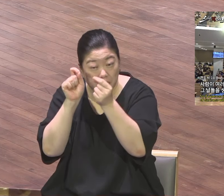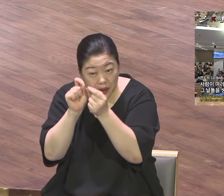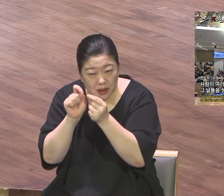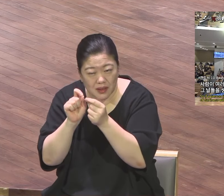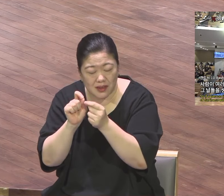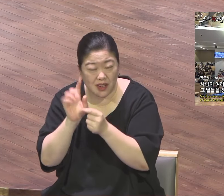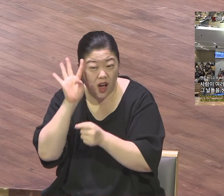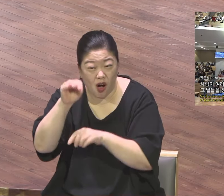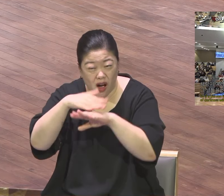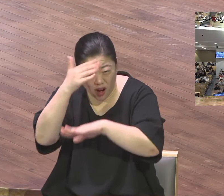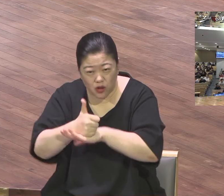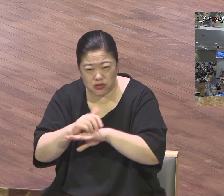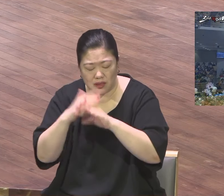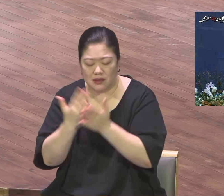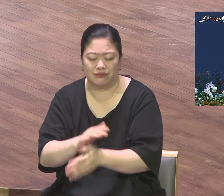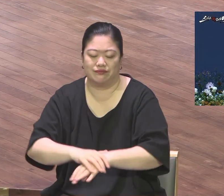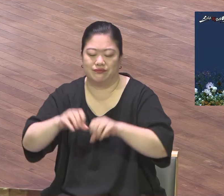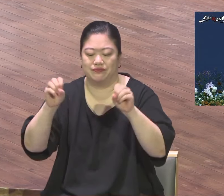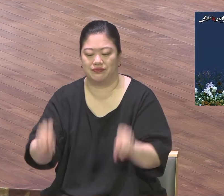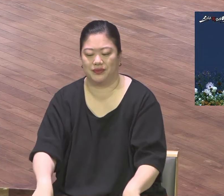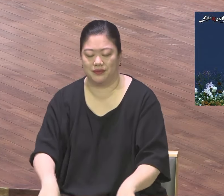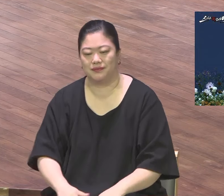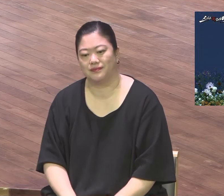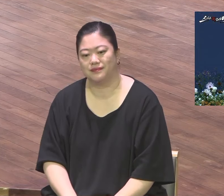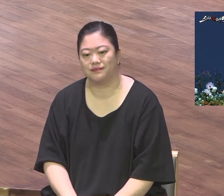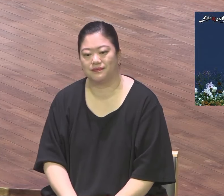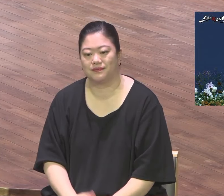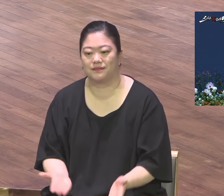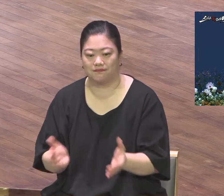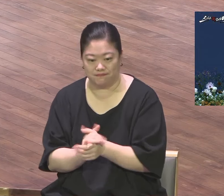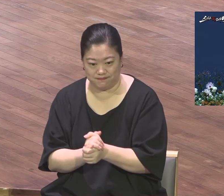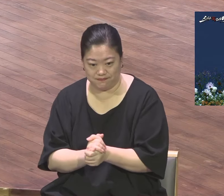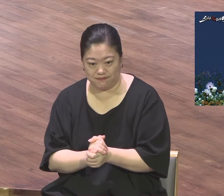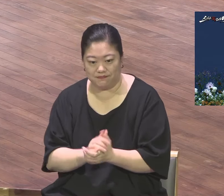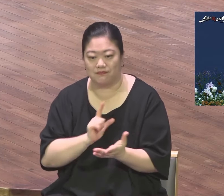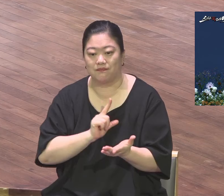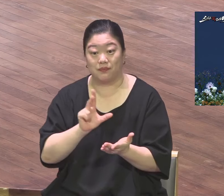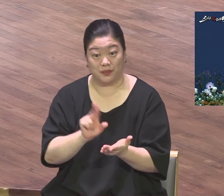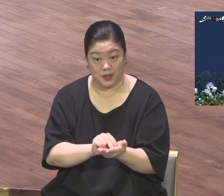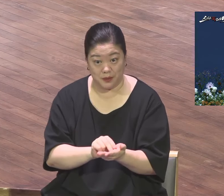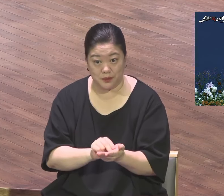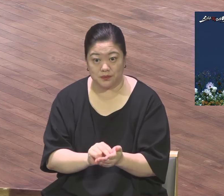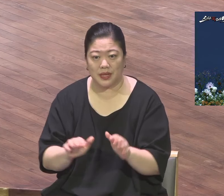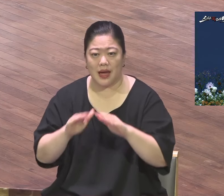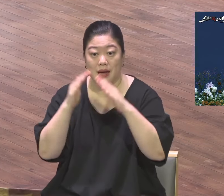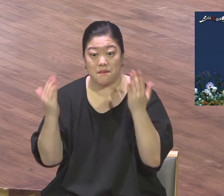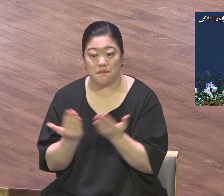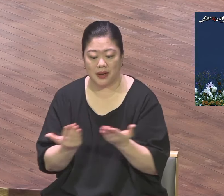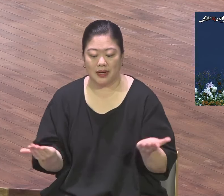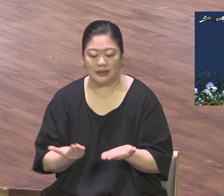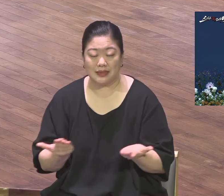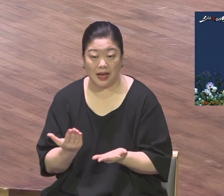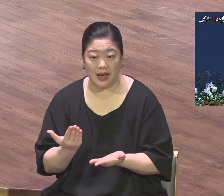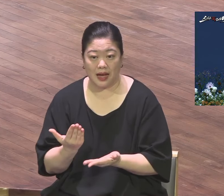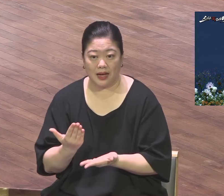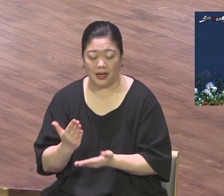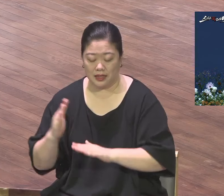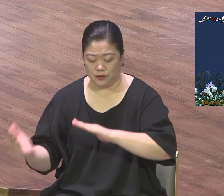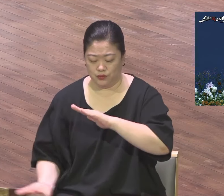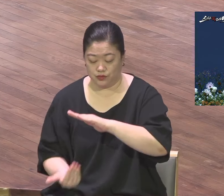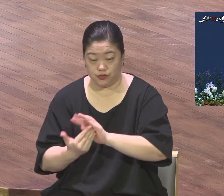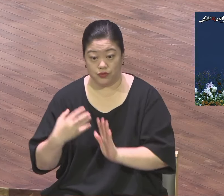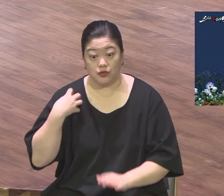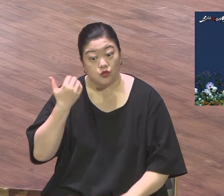헛되도다. 아멘. 만사를 성취하시는 하나님이란 제목으로 말씀을